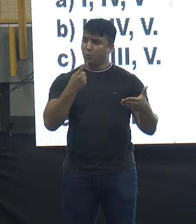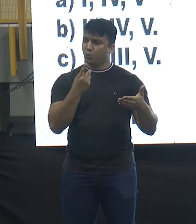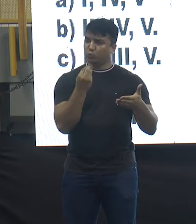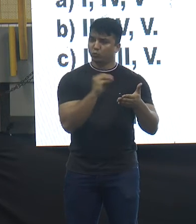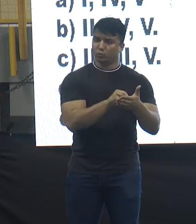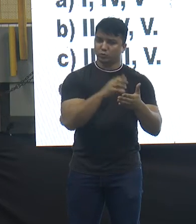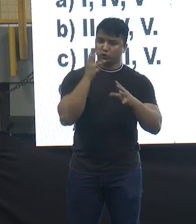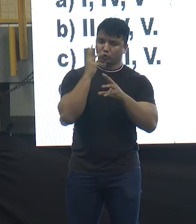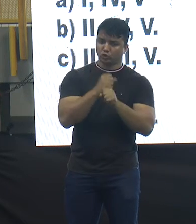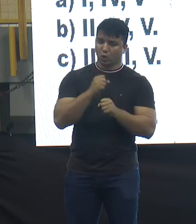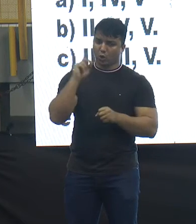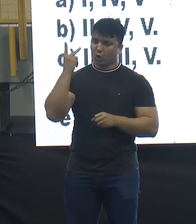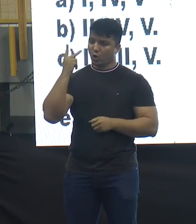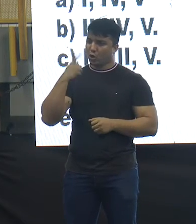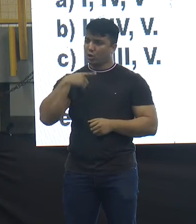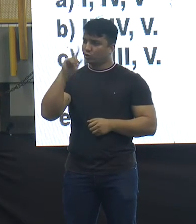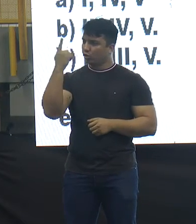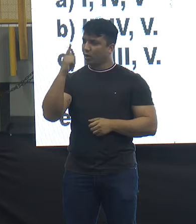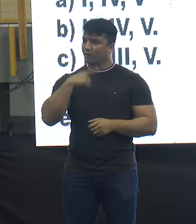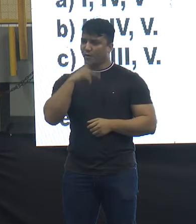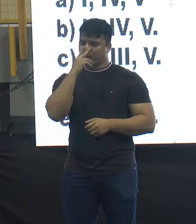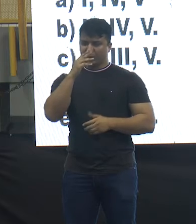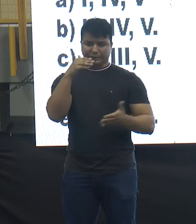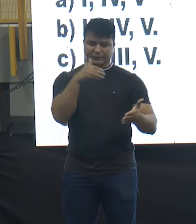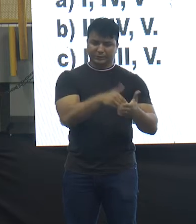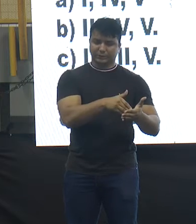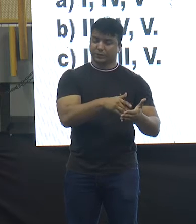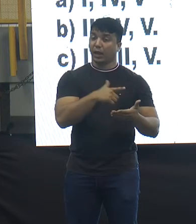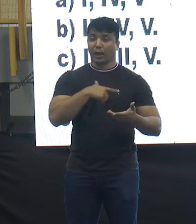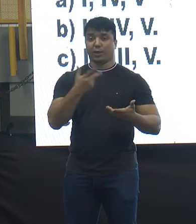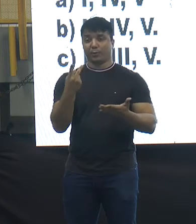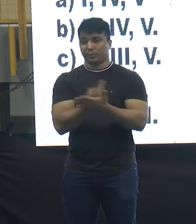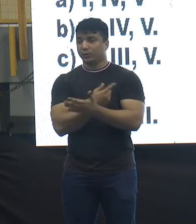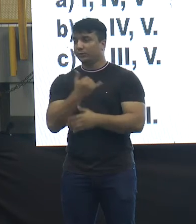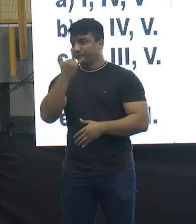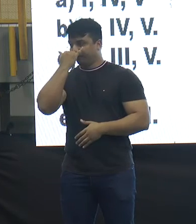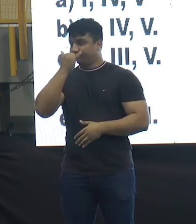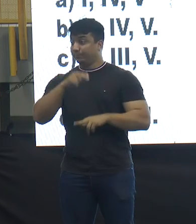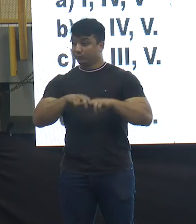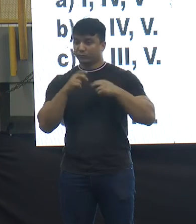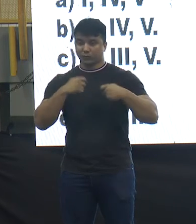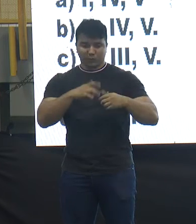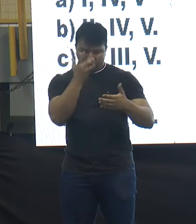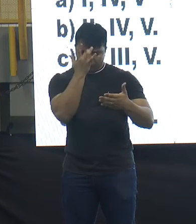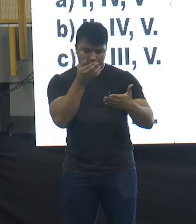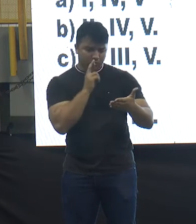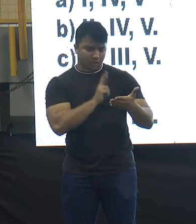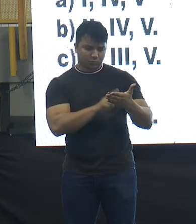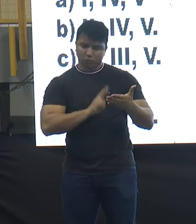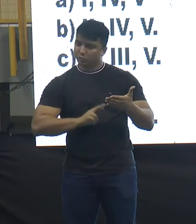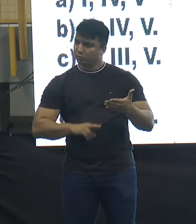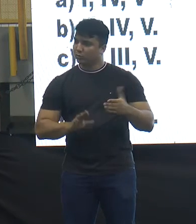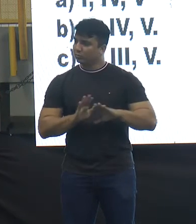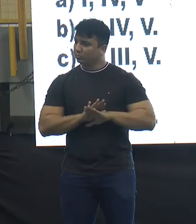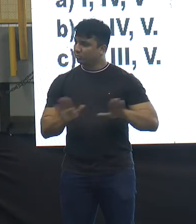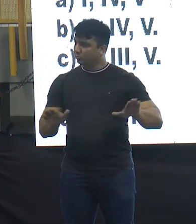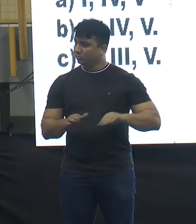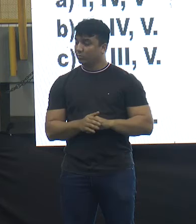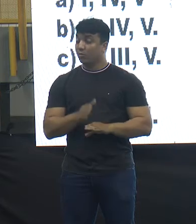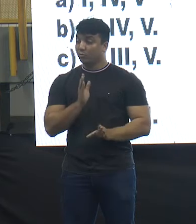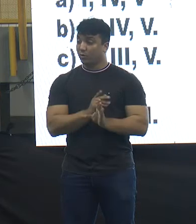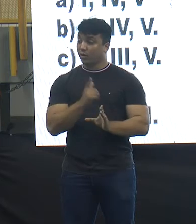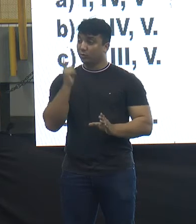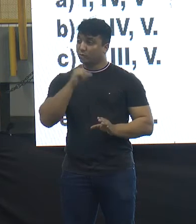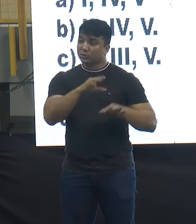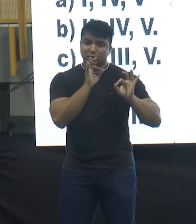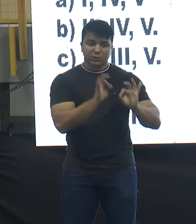história, de uma forma, deixando para o final, de uma forma mais rápida. Pessoal, tenta fazer o mais fácil de imediato. Que é aquilo que você vai